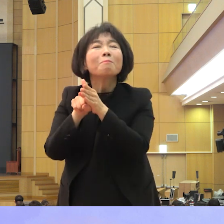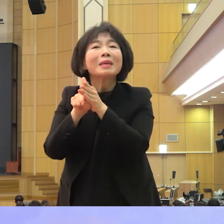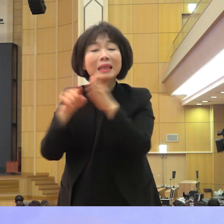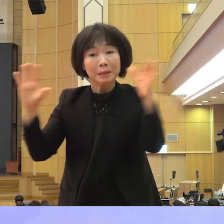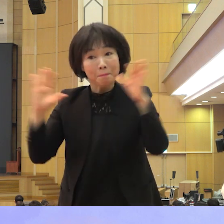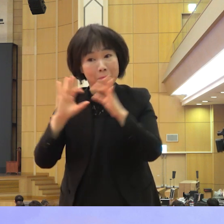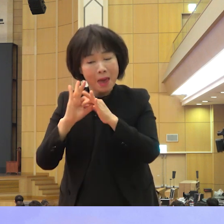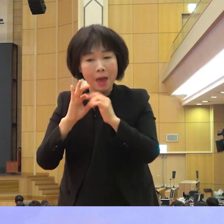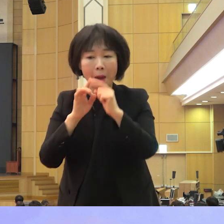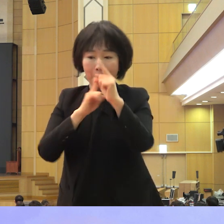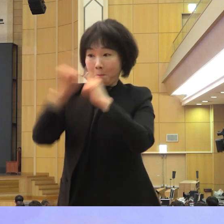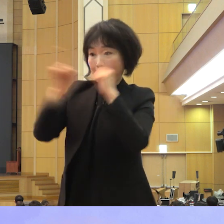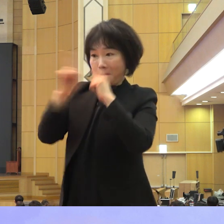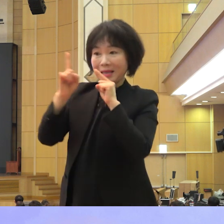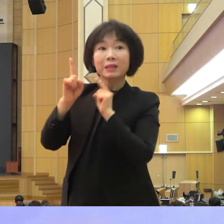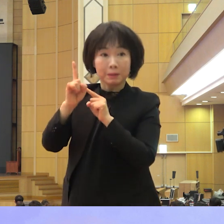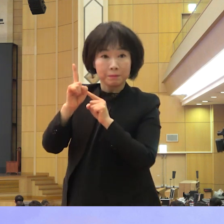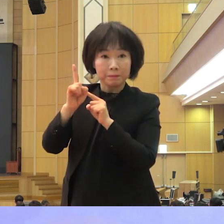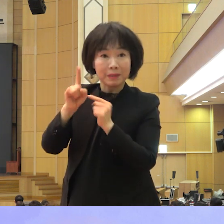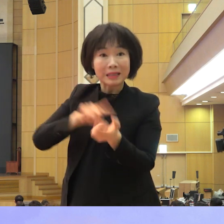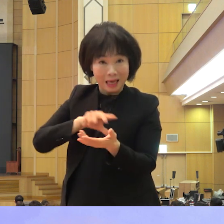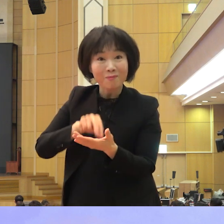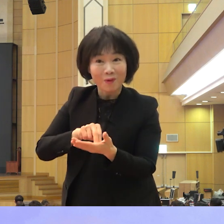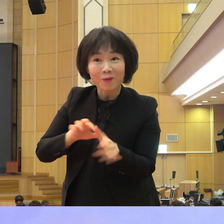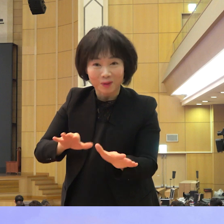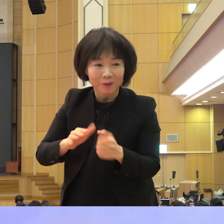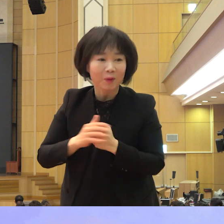말씀. 네,